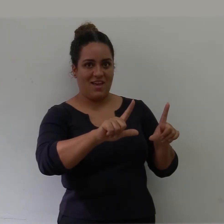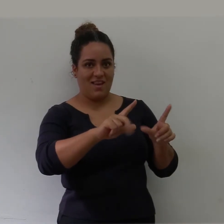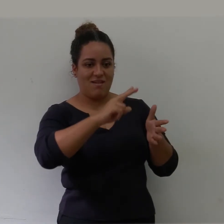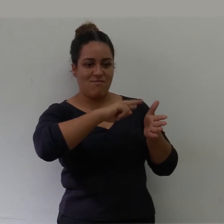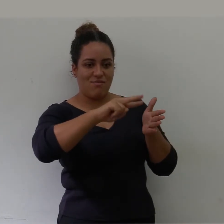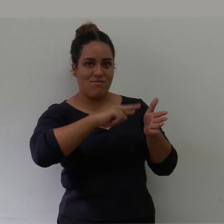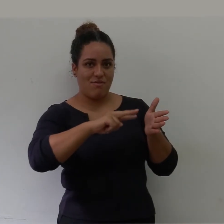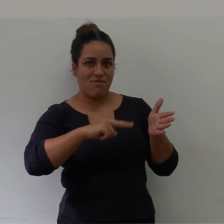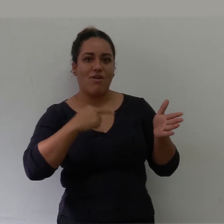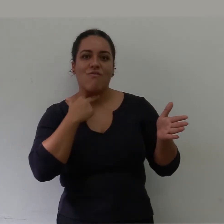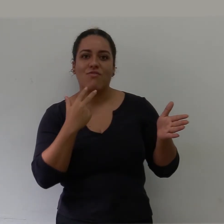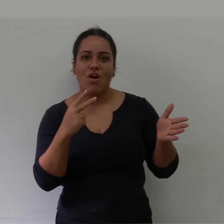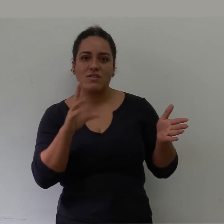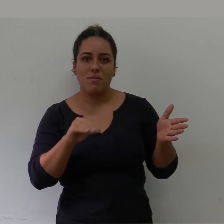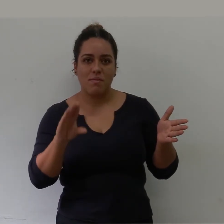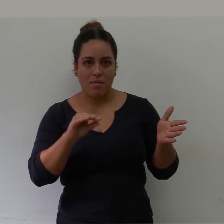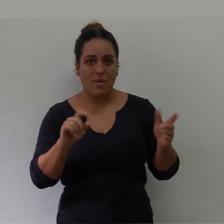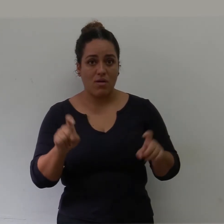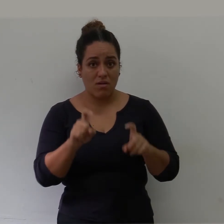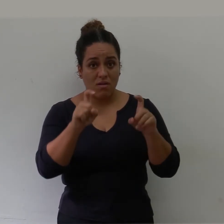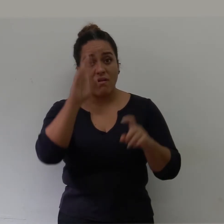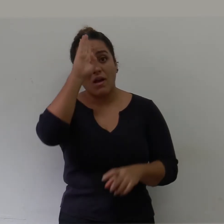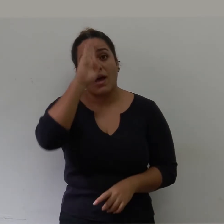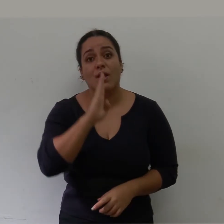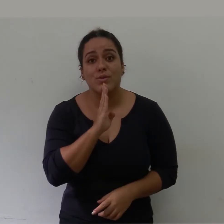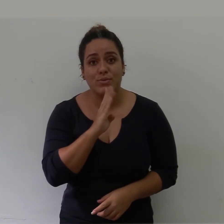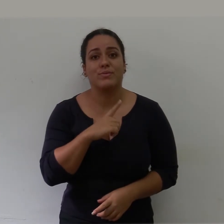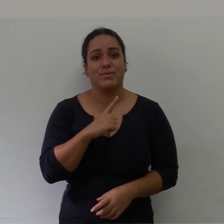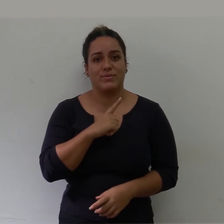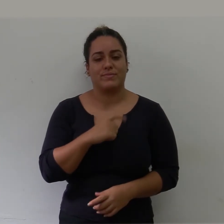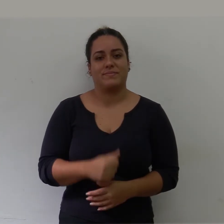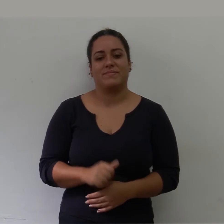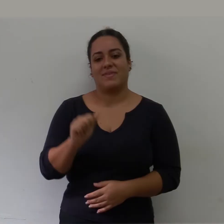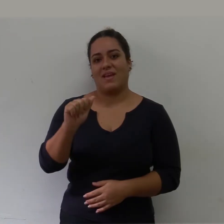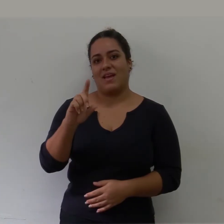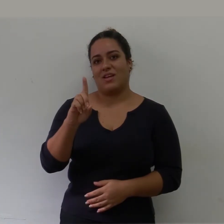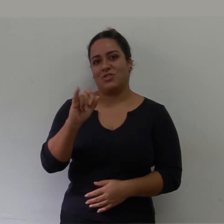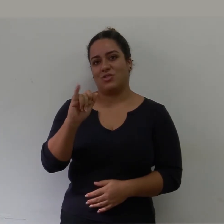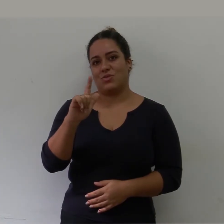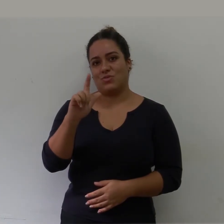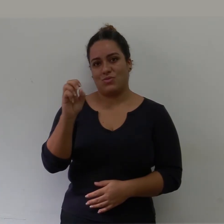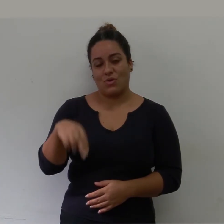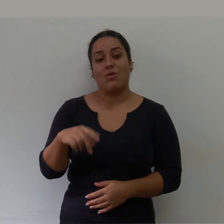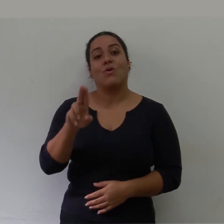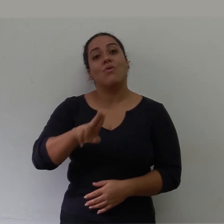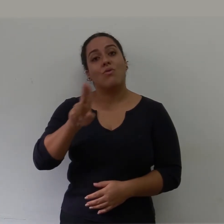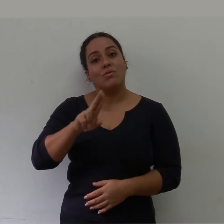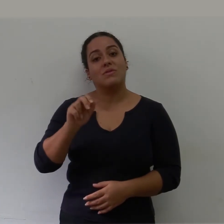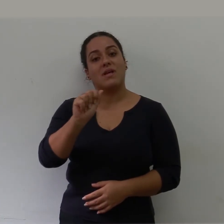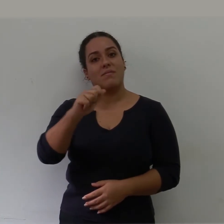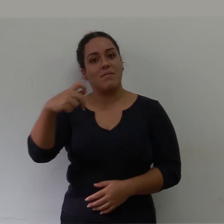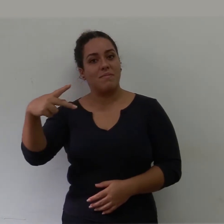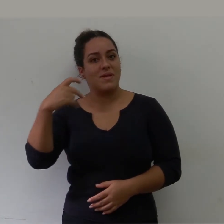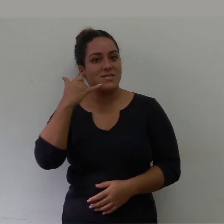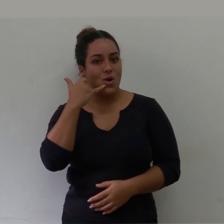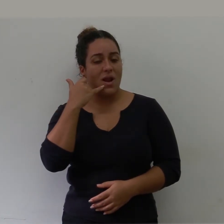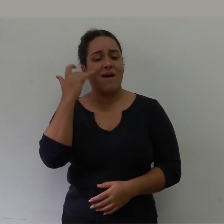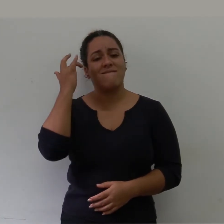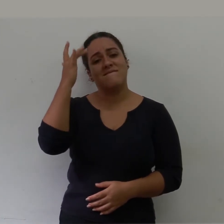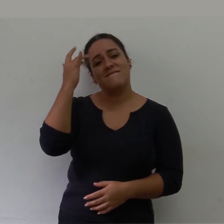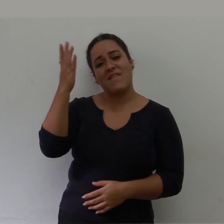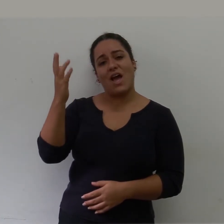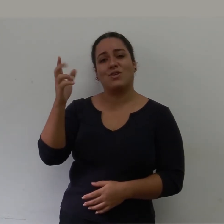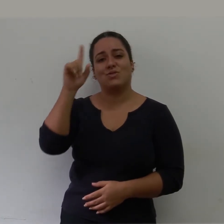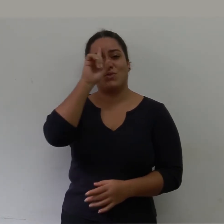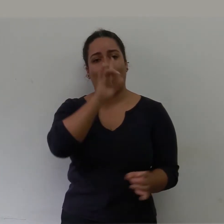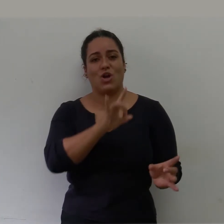que são utilizados nos computadores, que eles são gratuitos. O Adilson usa aplicativos de celular que facilitam a sua